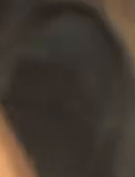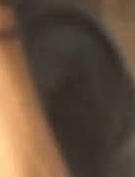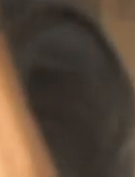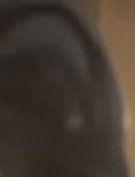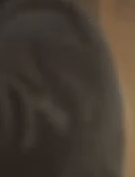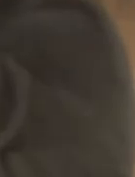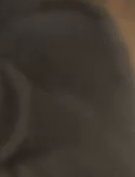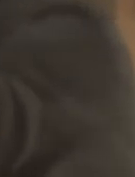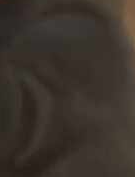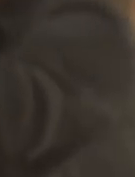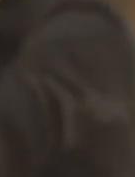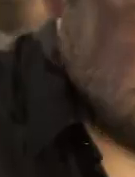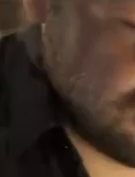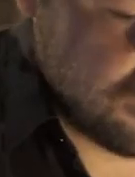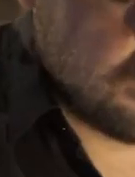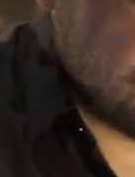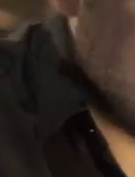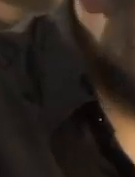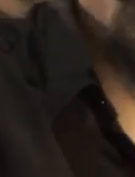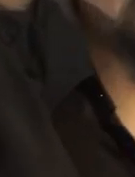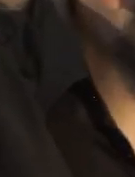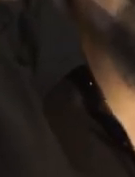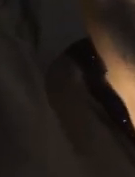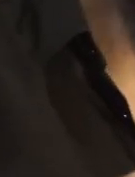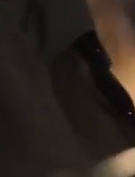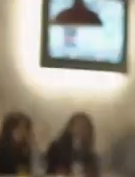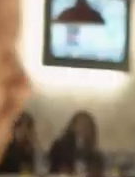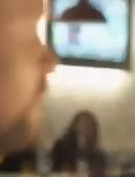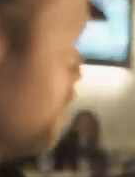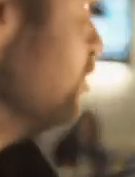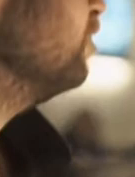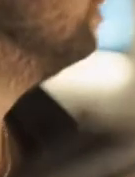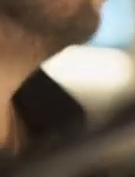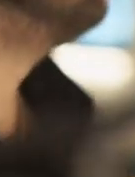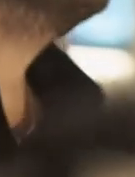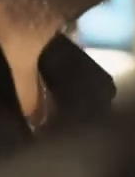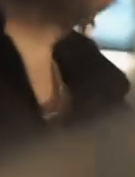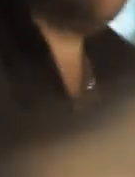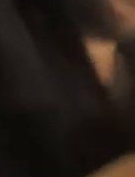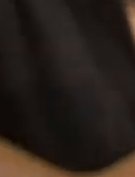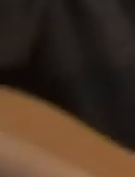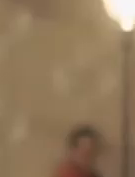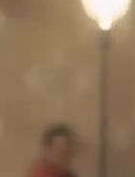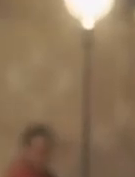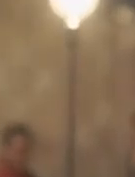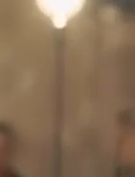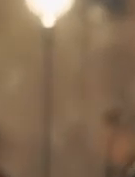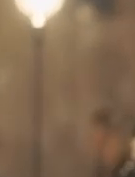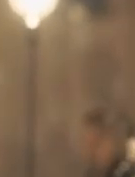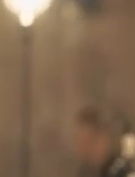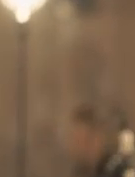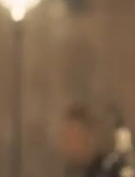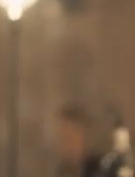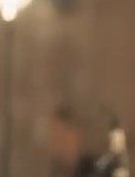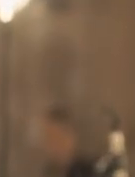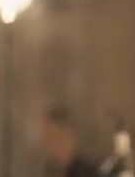po di sofferenza c'è un po di ansia uno dei settori un po più colpiti da questi divieti da queste